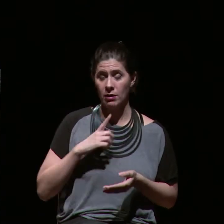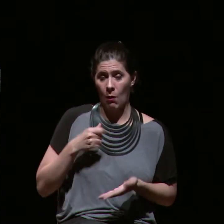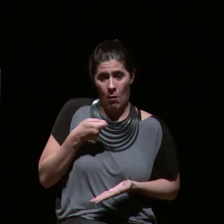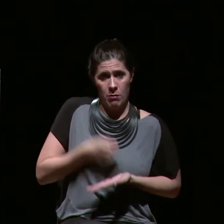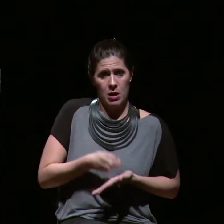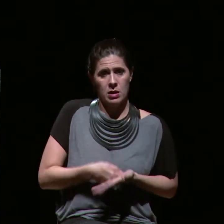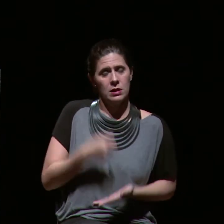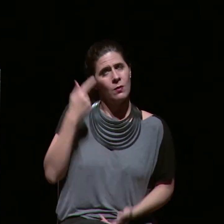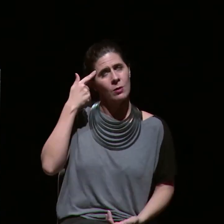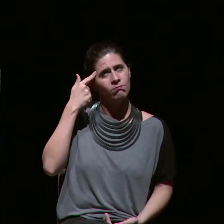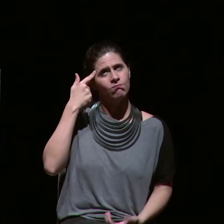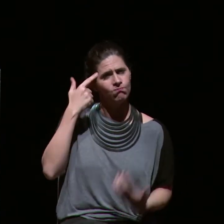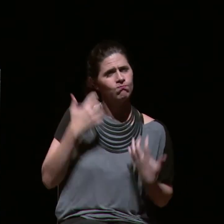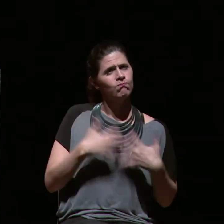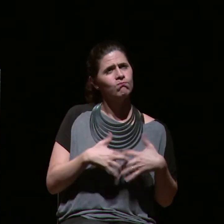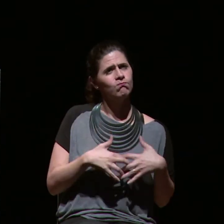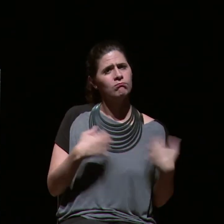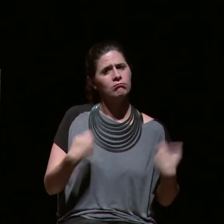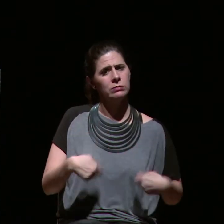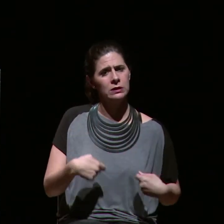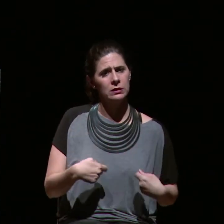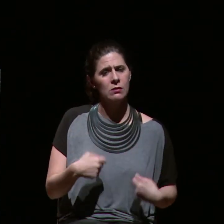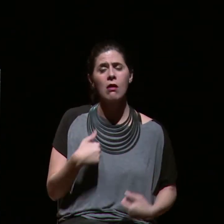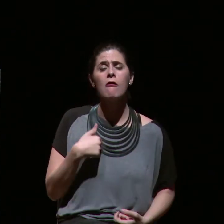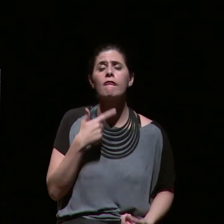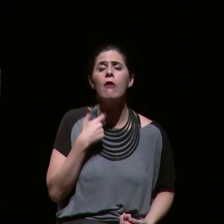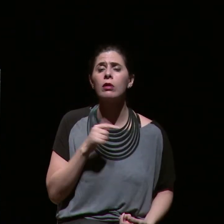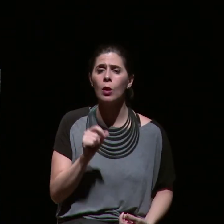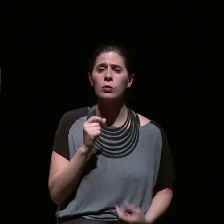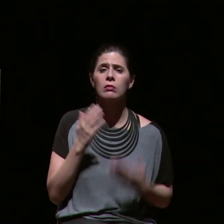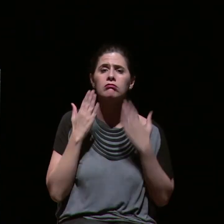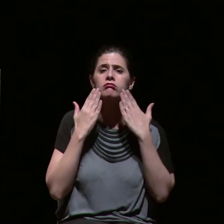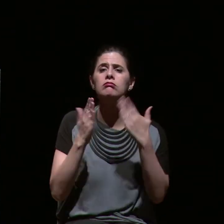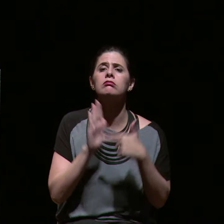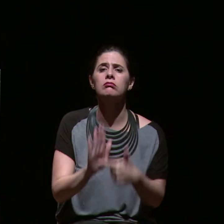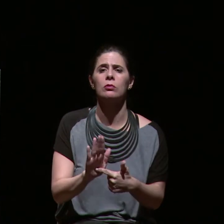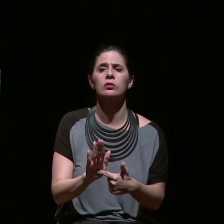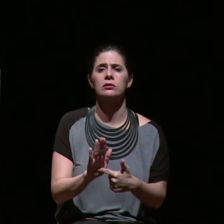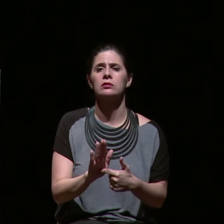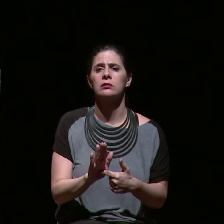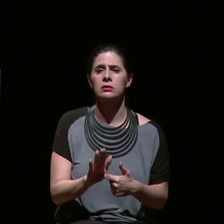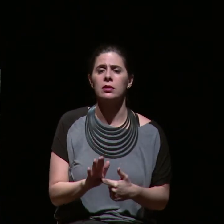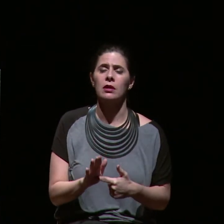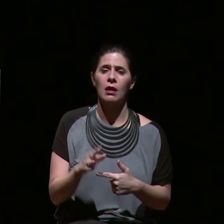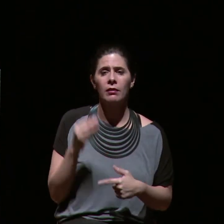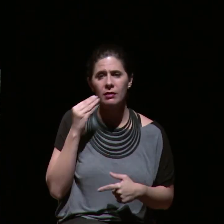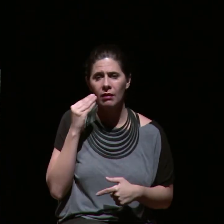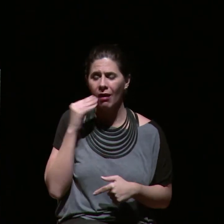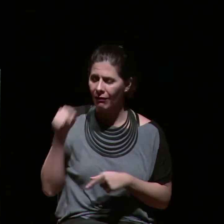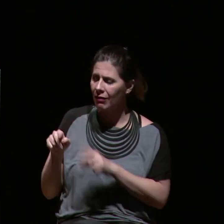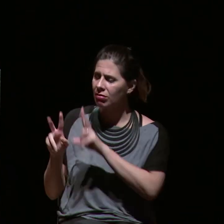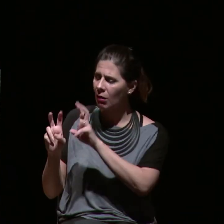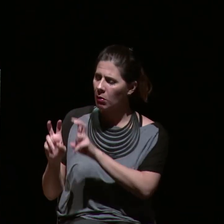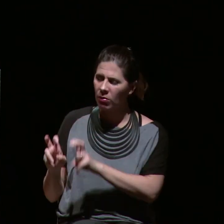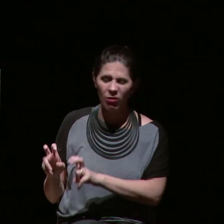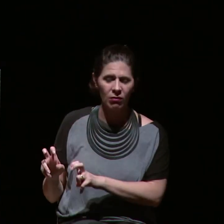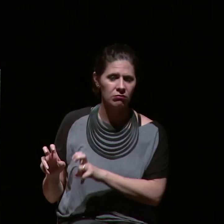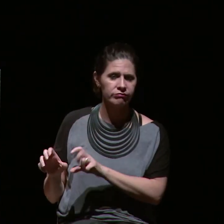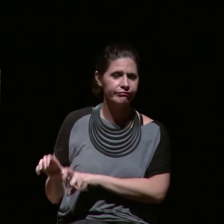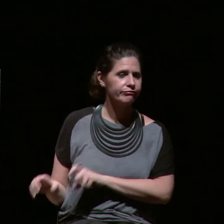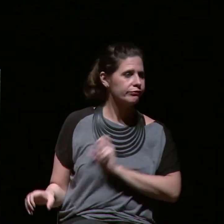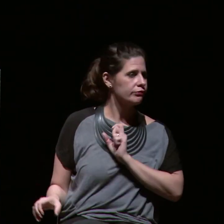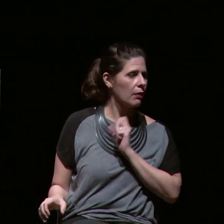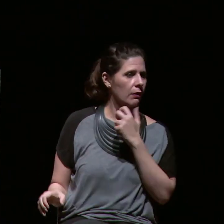impus. O que desejei fazer aqui foi colocar minha cara a tapa e me descolar, por fim, de temas a respeito dos quais eu não sou